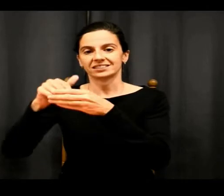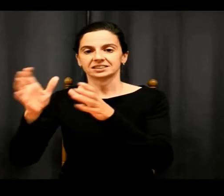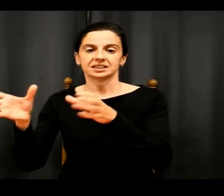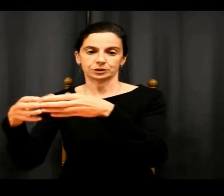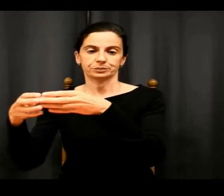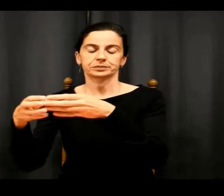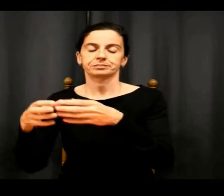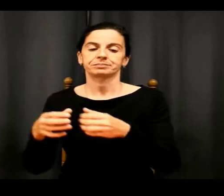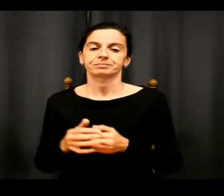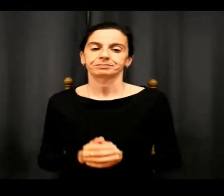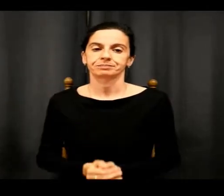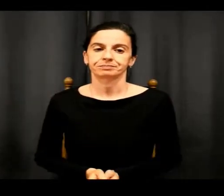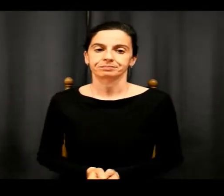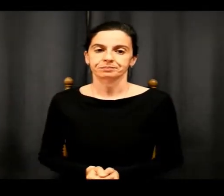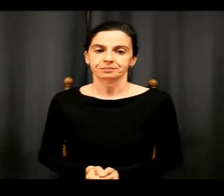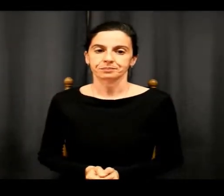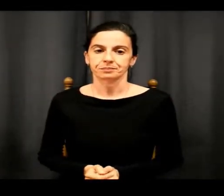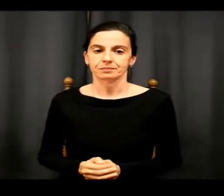équipe.